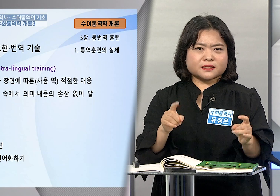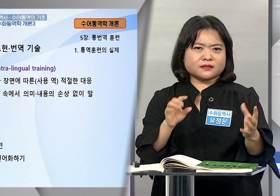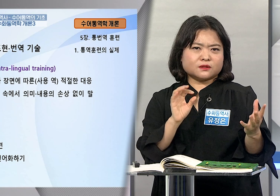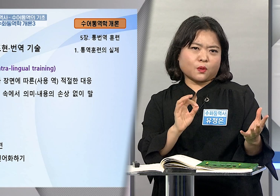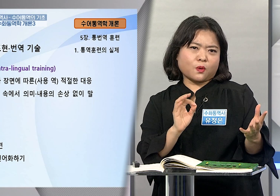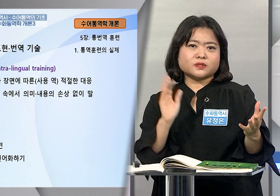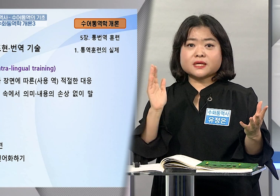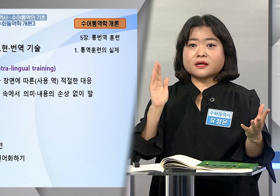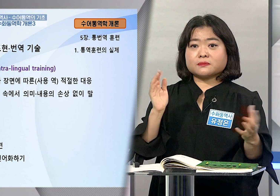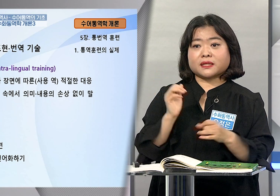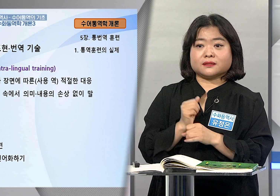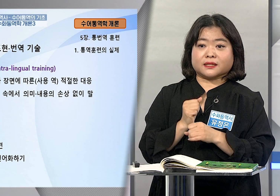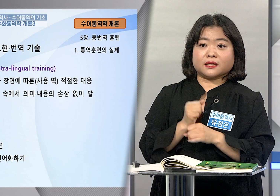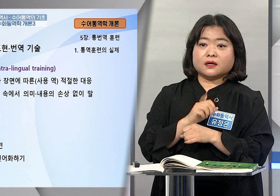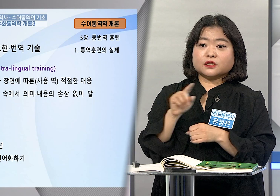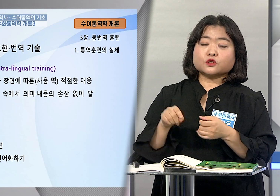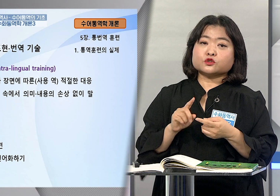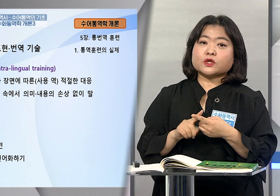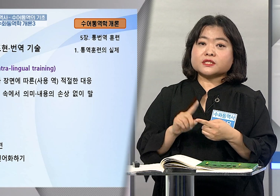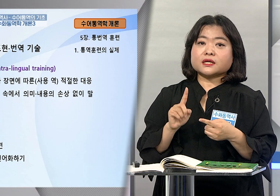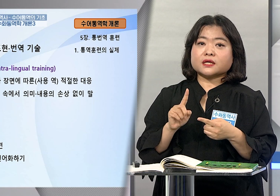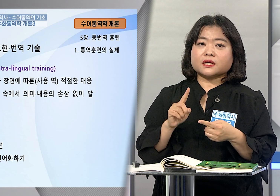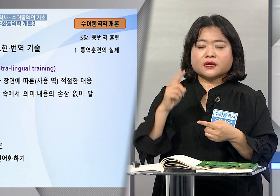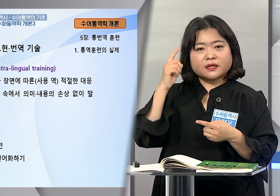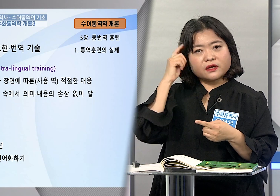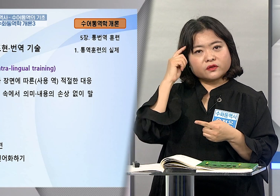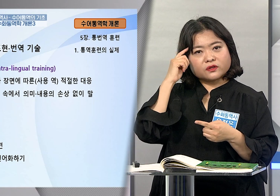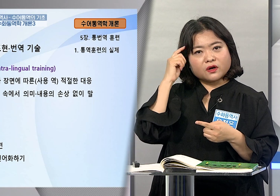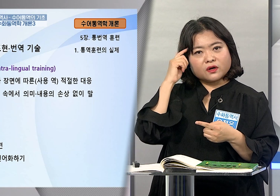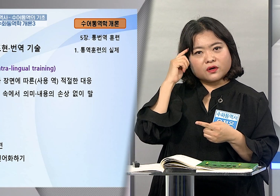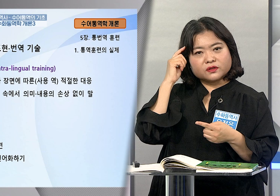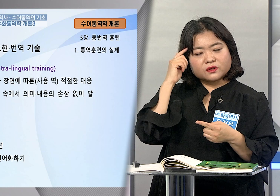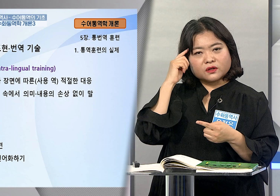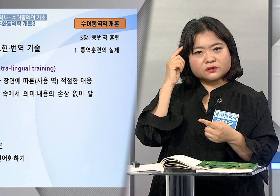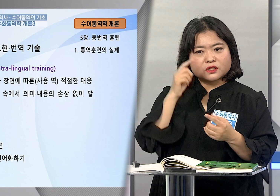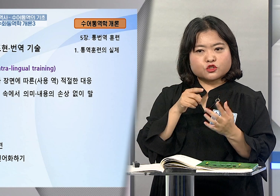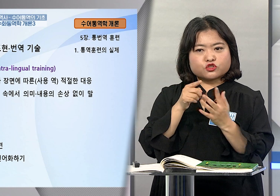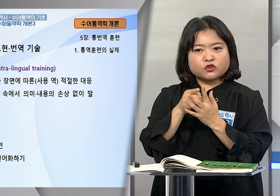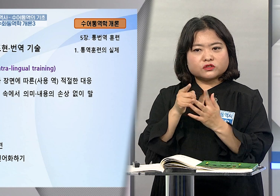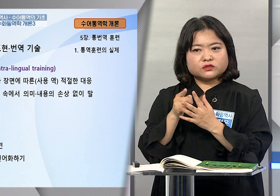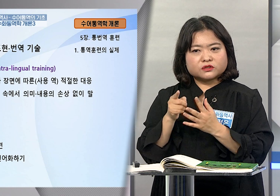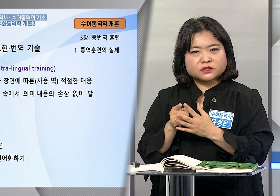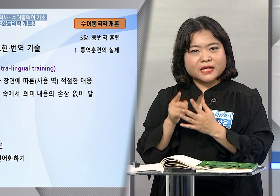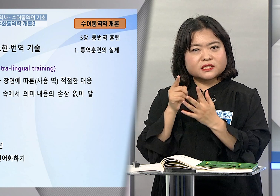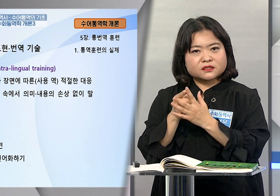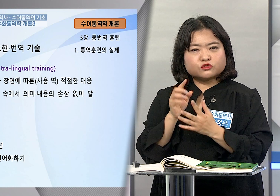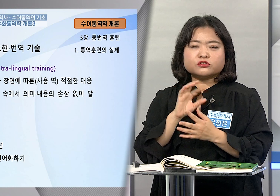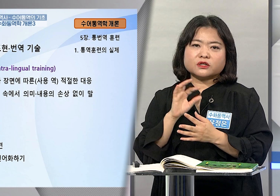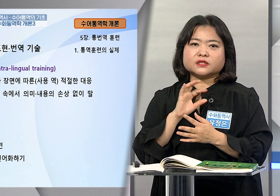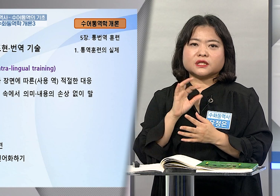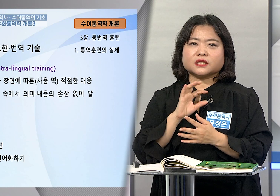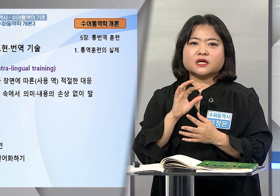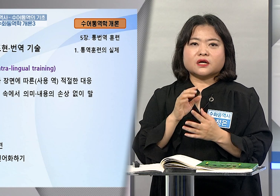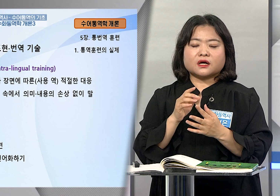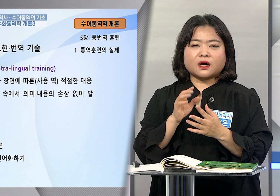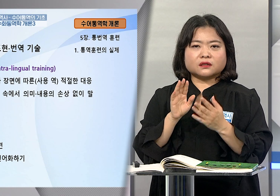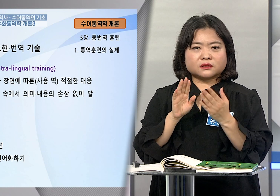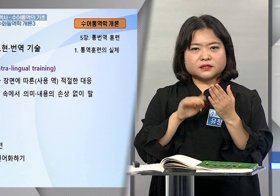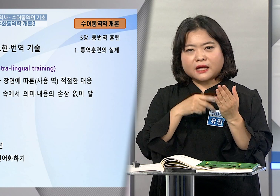사진을 보고 이야기 만들기. 이것도 굉장히 나의 어떤 이렇게 추론 예측 훈련이 그